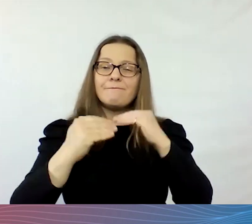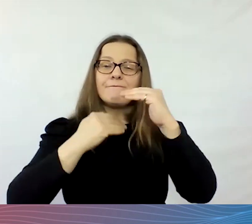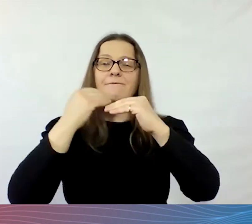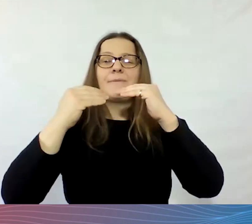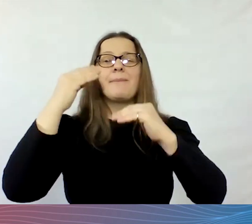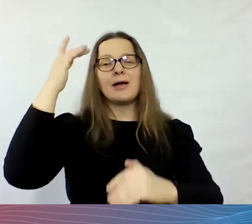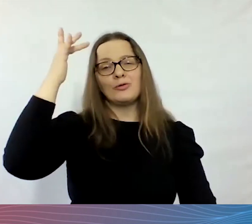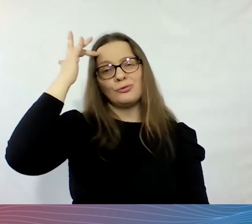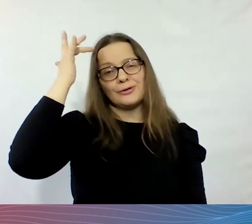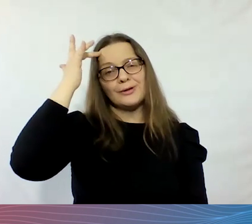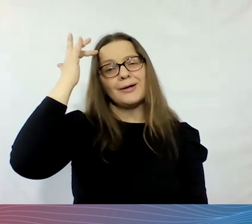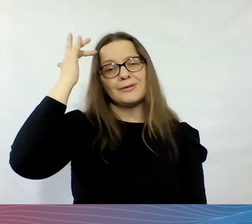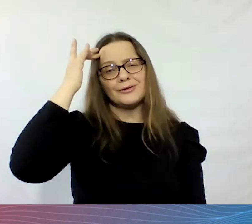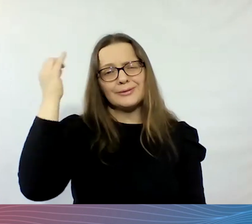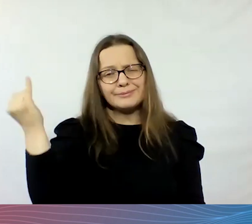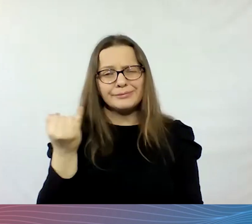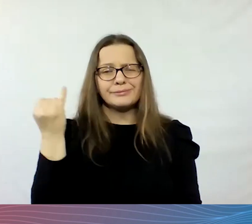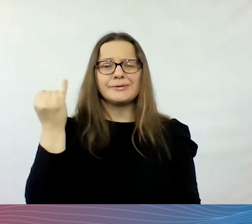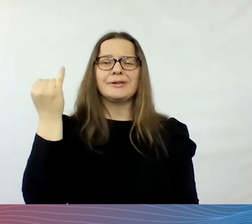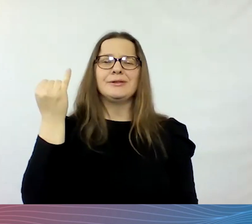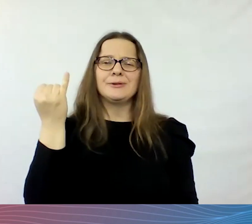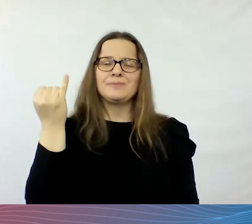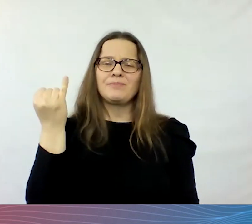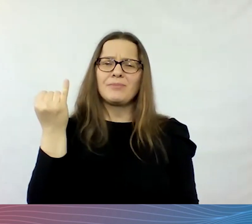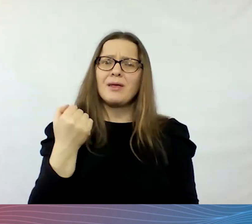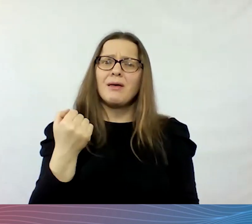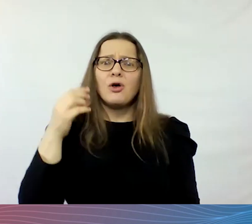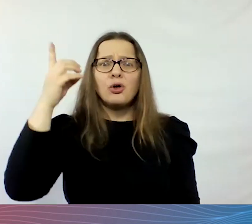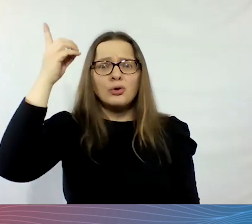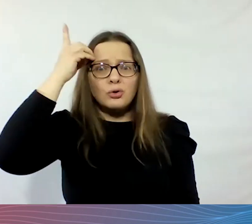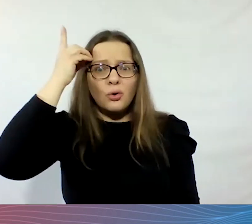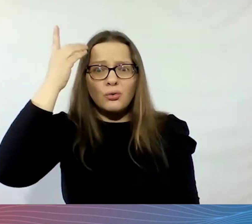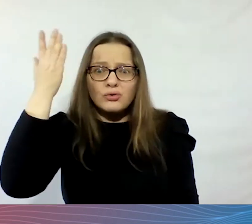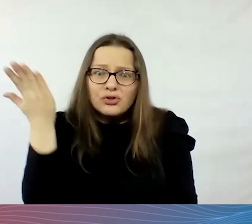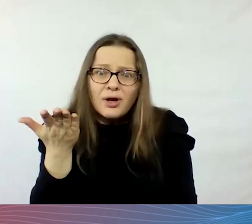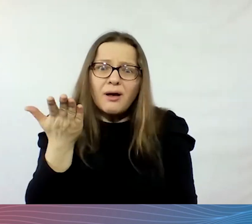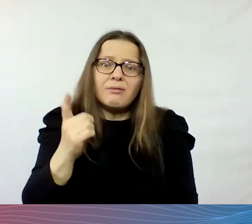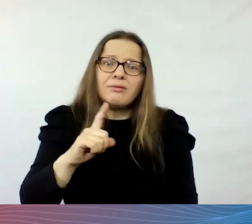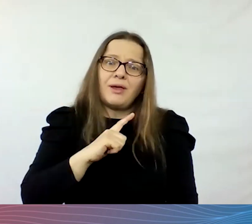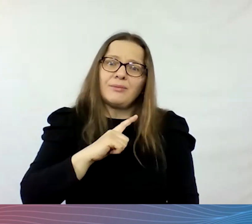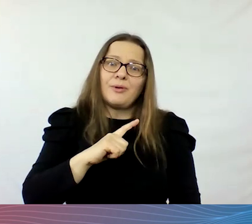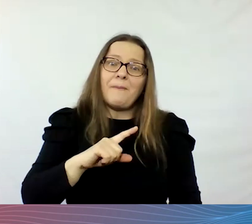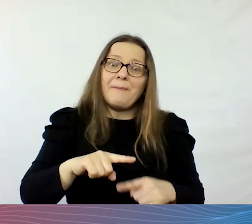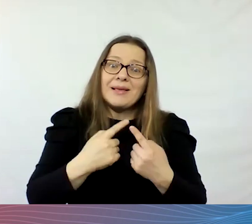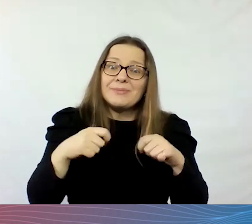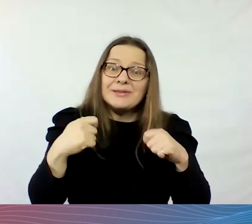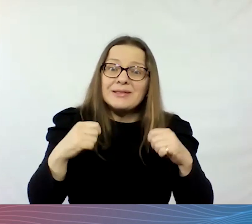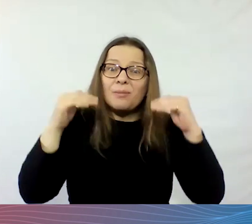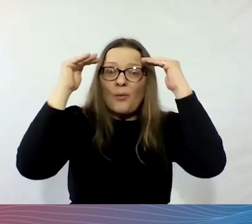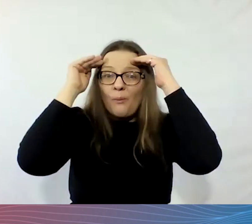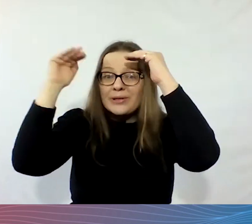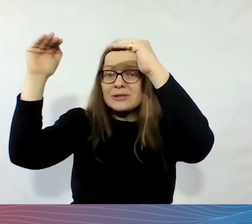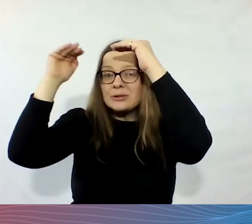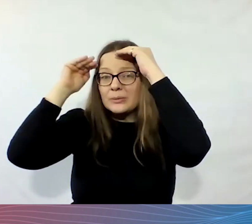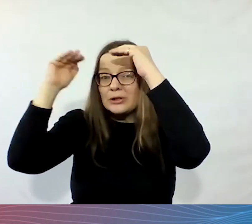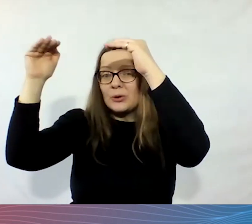isso, irmão, nós precisamos não só ter dons, vamos obedecer ao comando. E eu estou dentro do corpo, Não